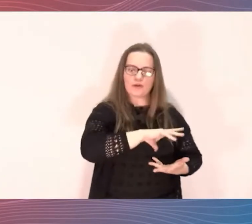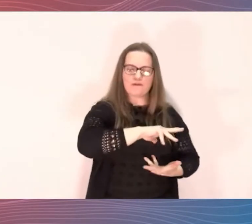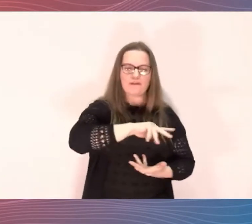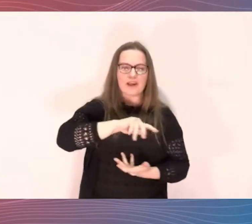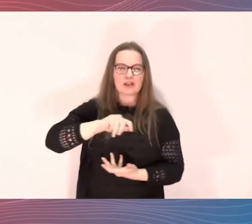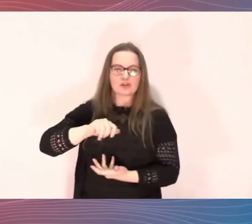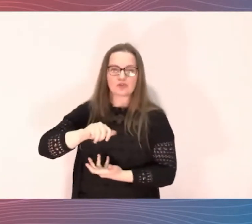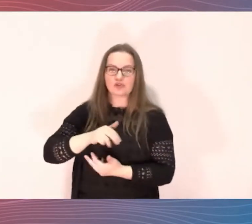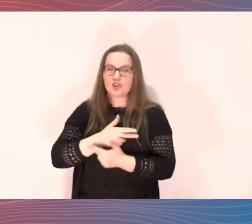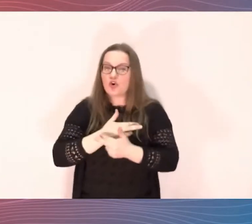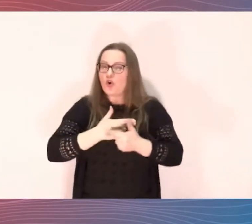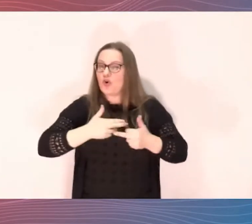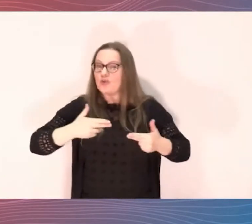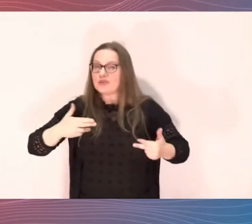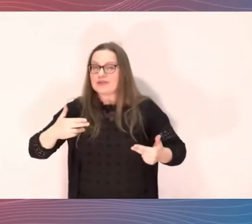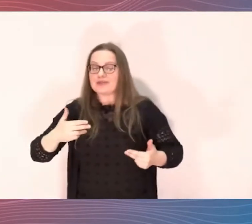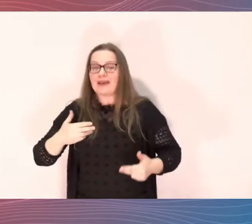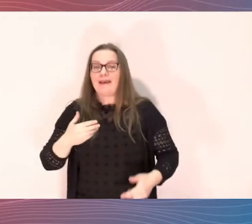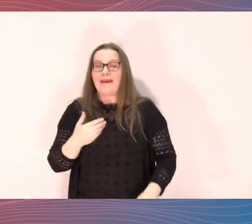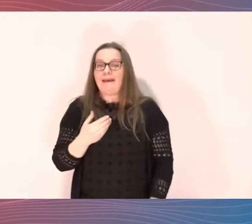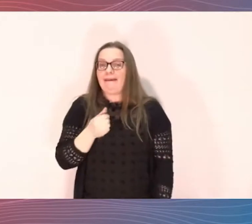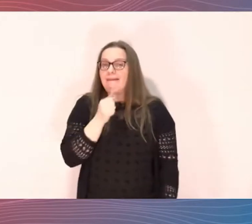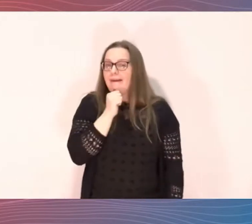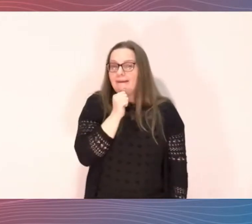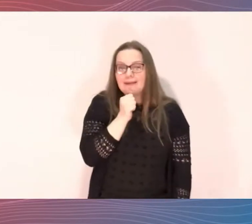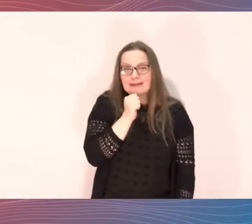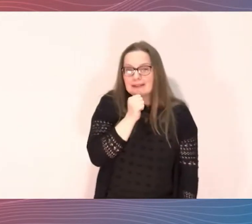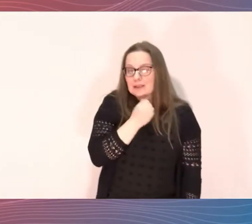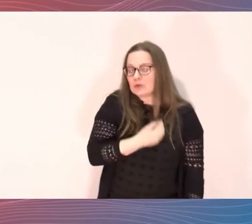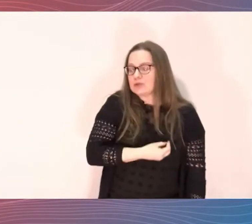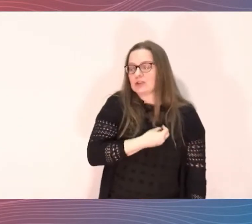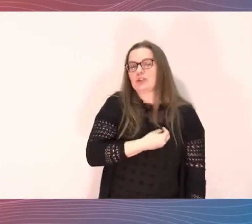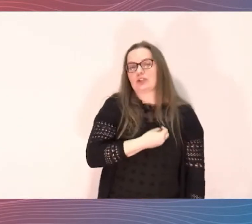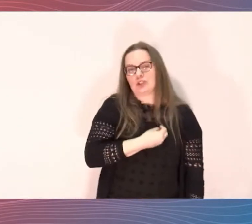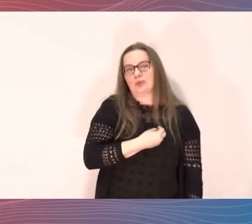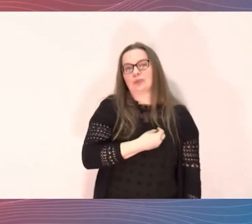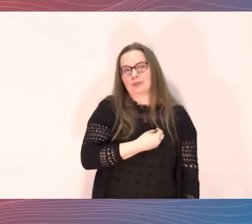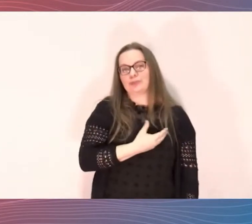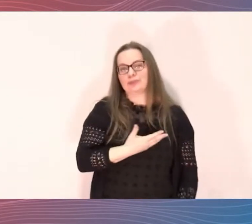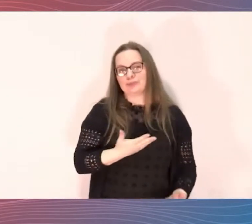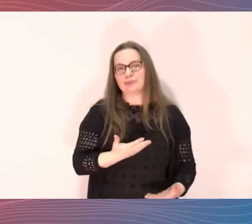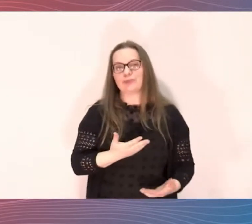que não aparecem. Tá? Então, a fé